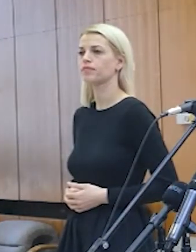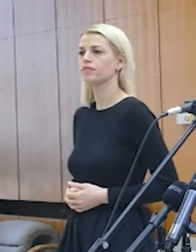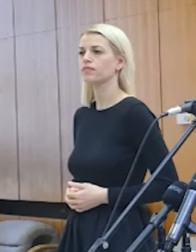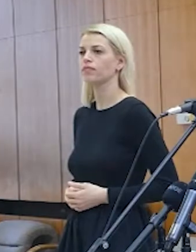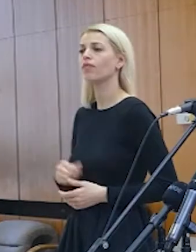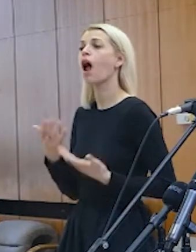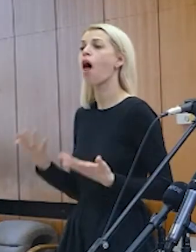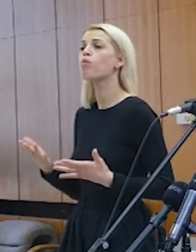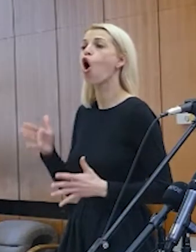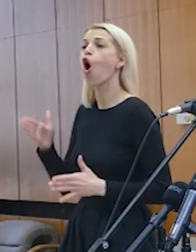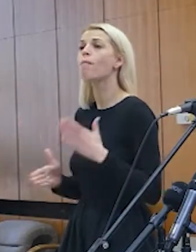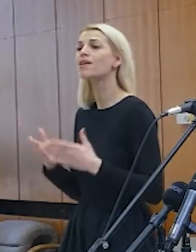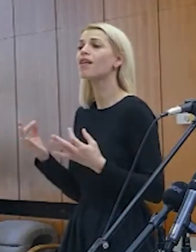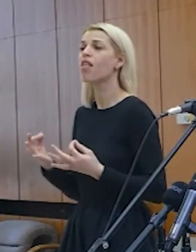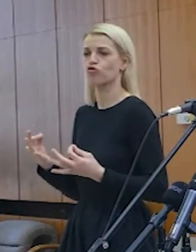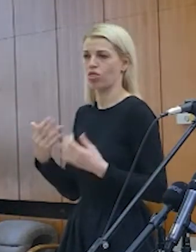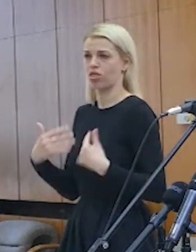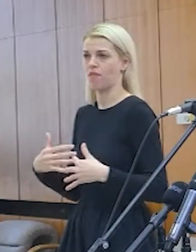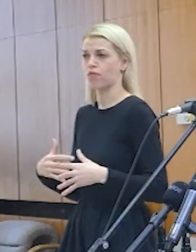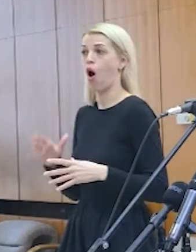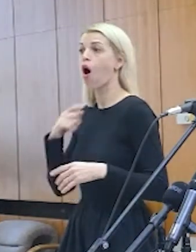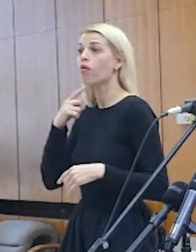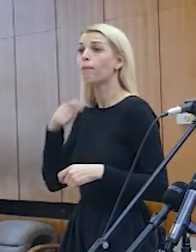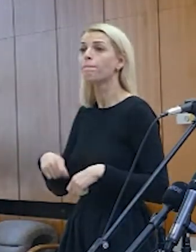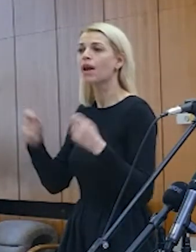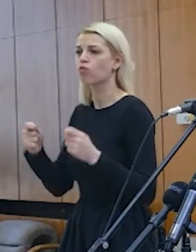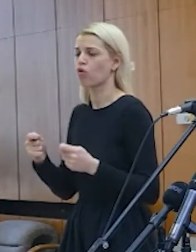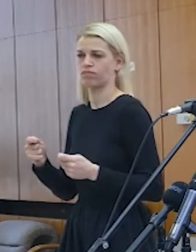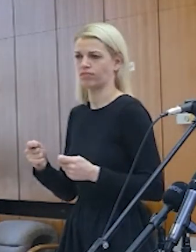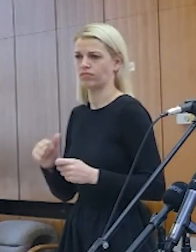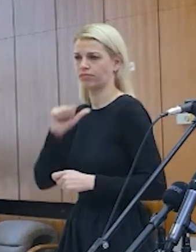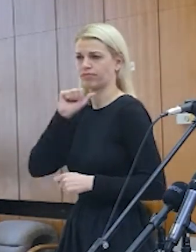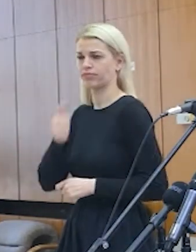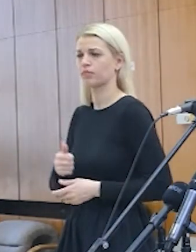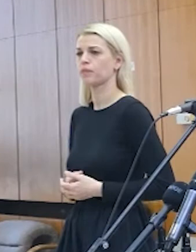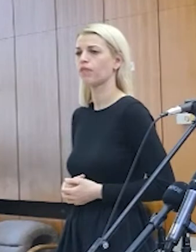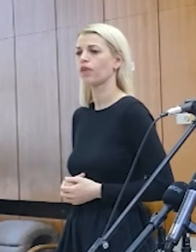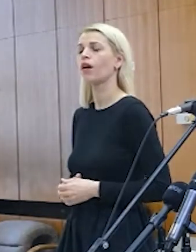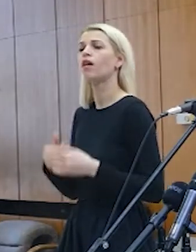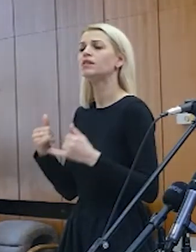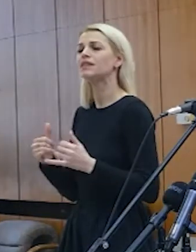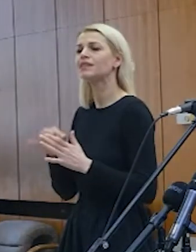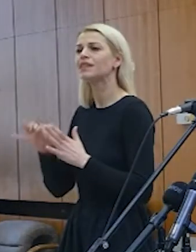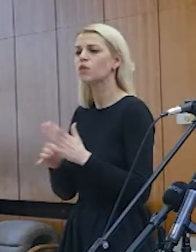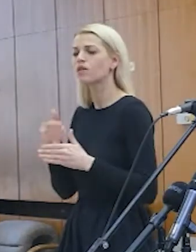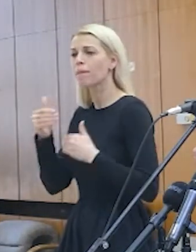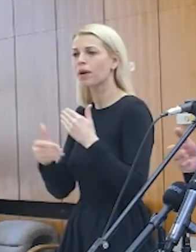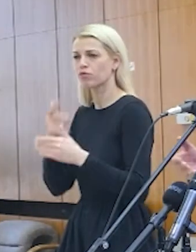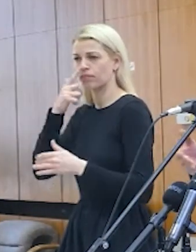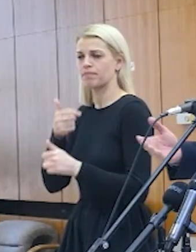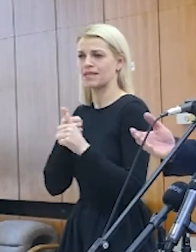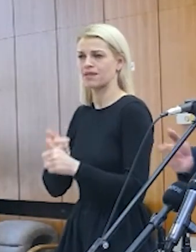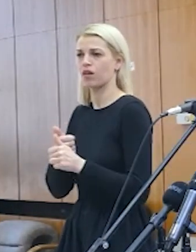len obmedzené. Nie je to ešte prerušené. A priebežne túto situáciu sledujeme, ale v tomto